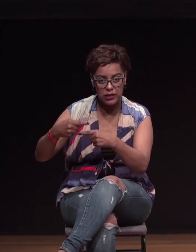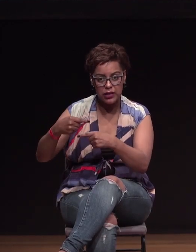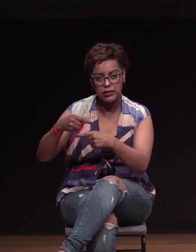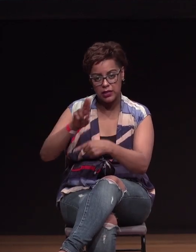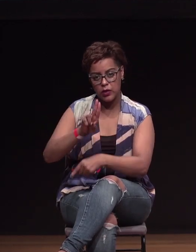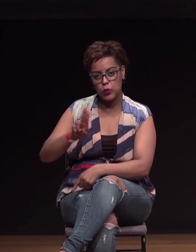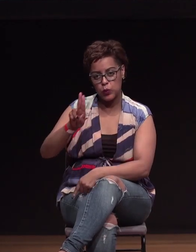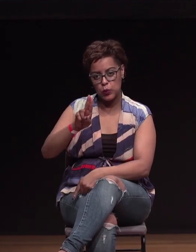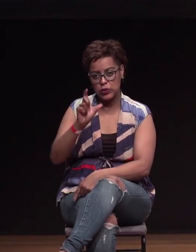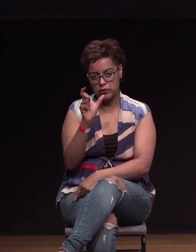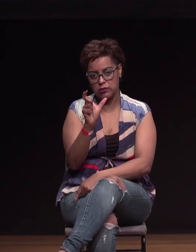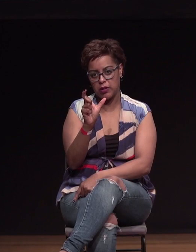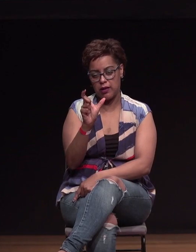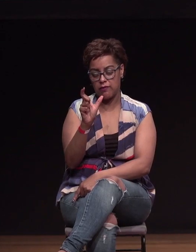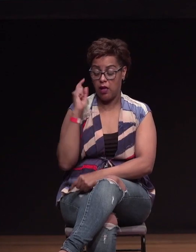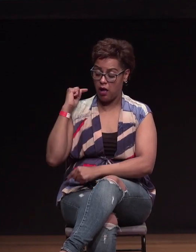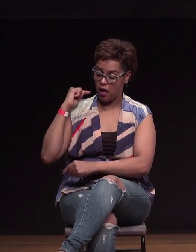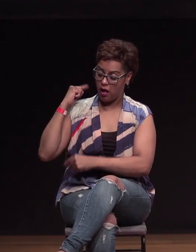chama